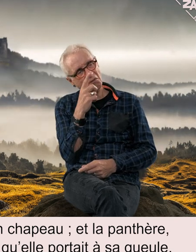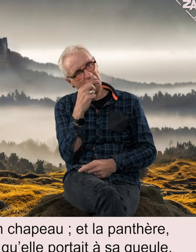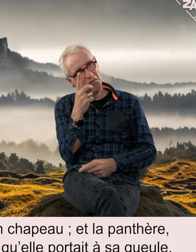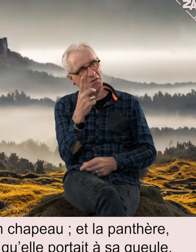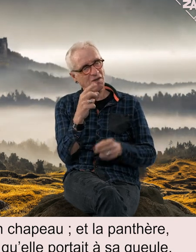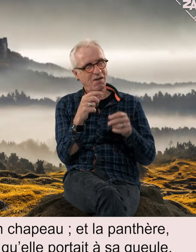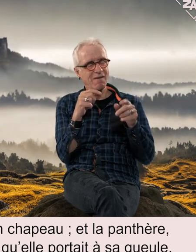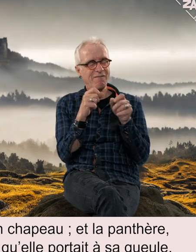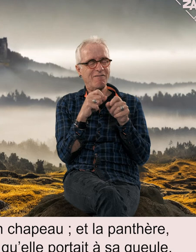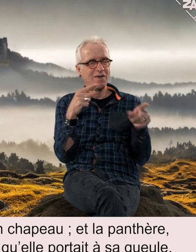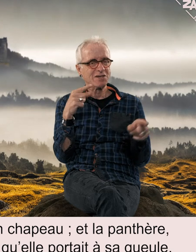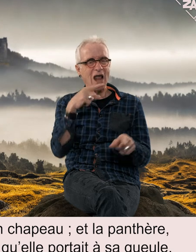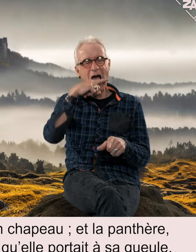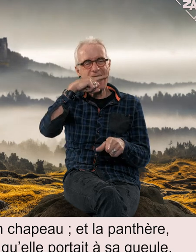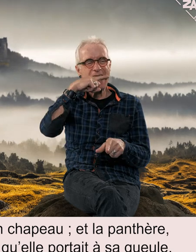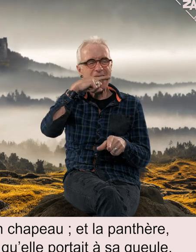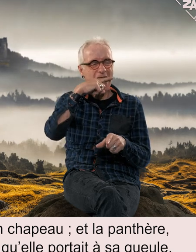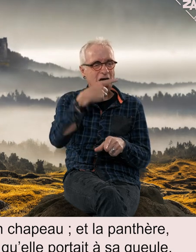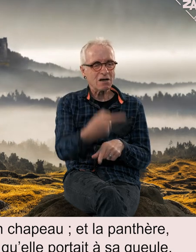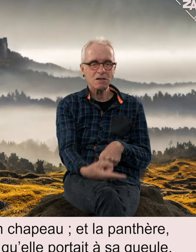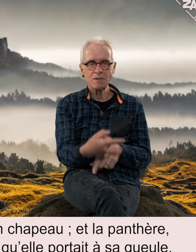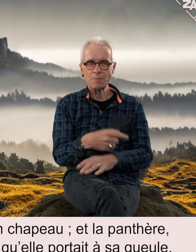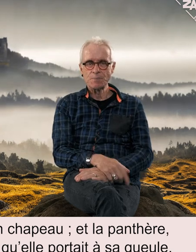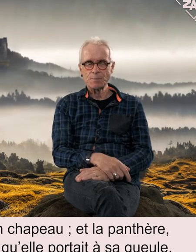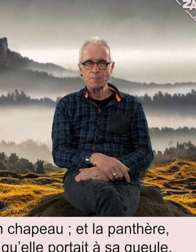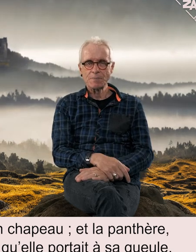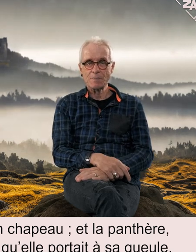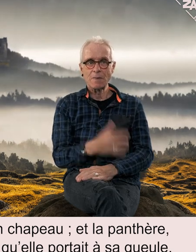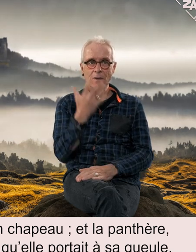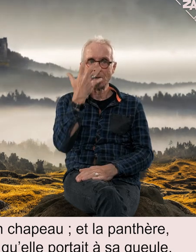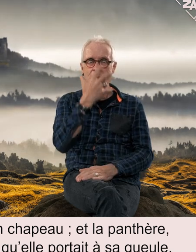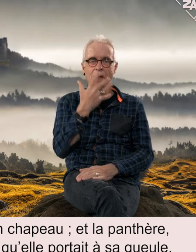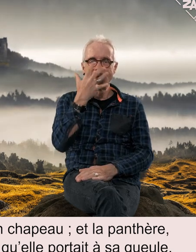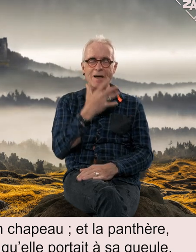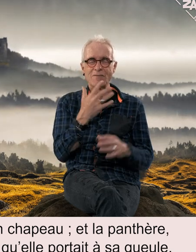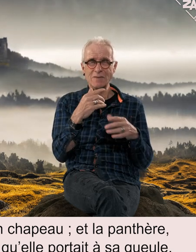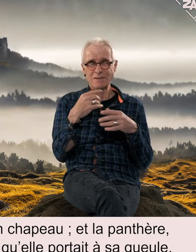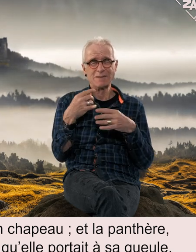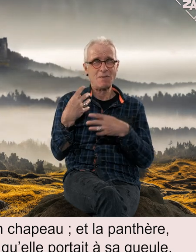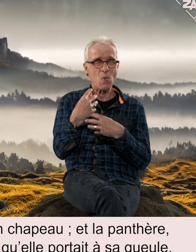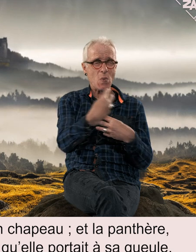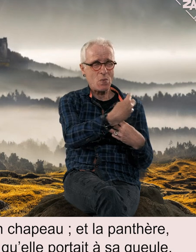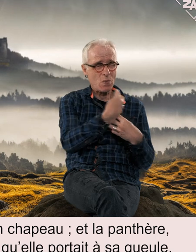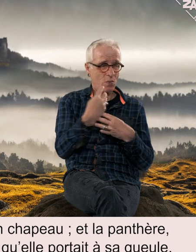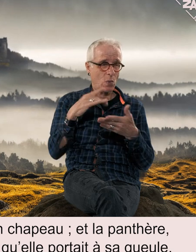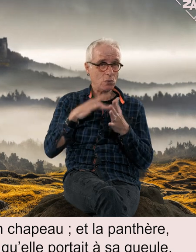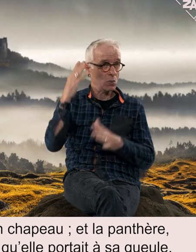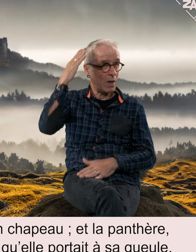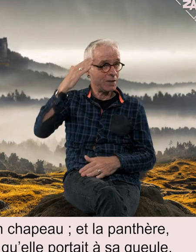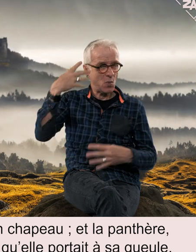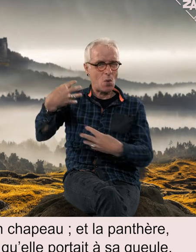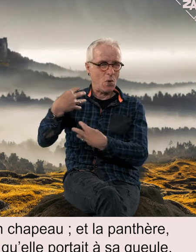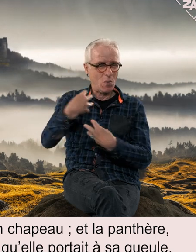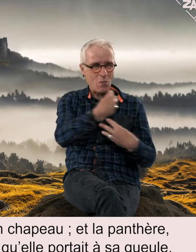tomber une flèche qu'elle portait à sa gueule. Une ironie perçait dans leurs allures sournoises. Tout en l